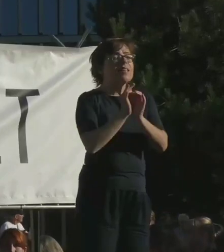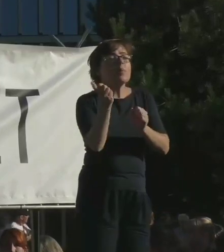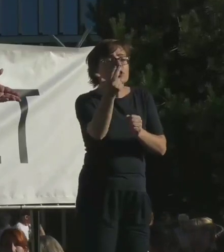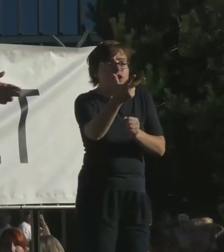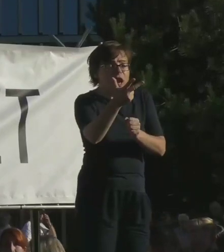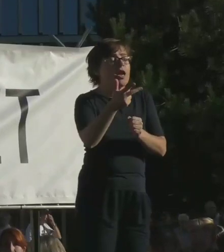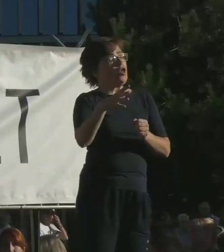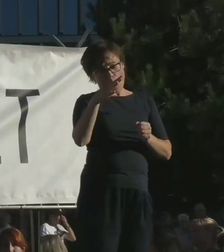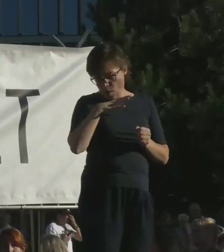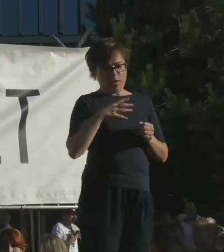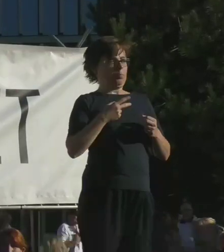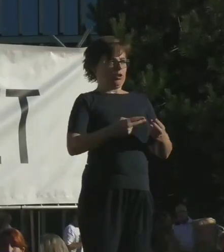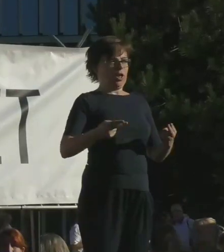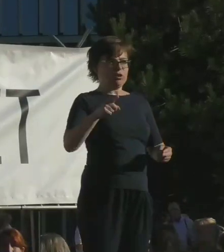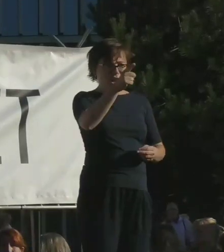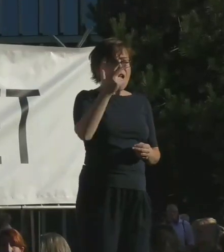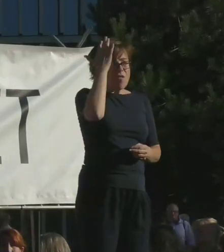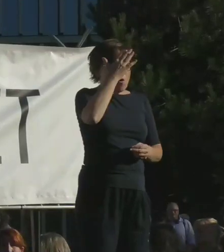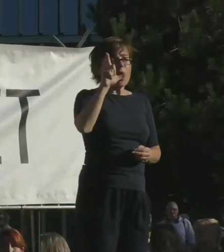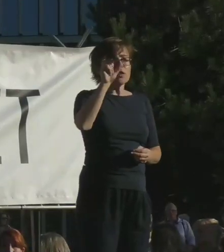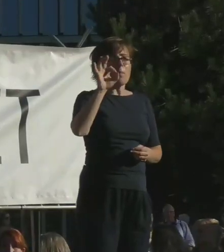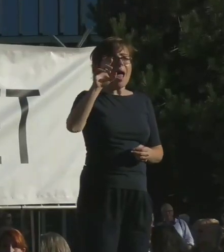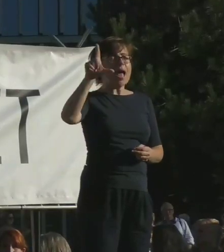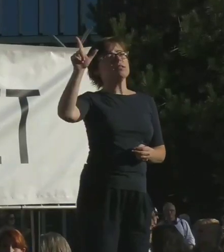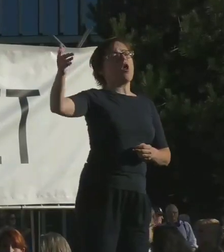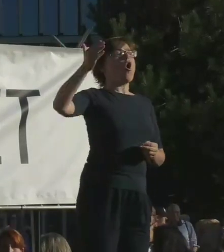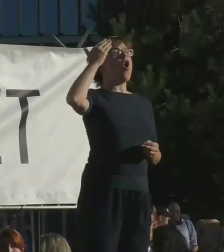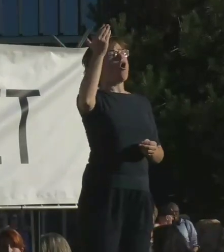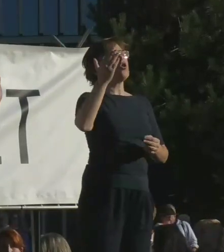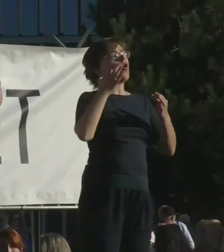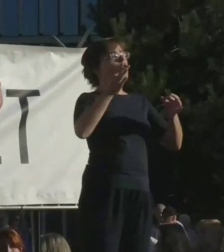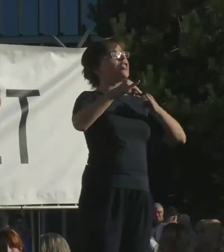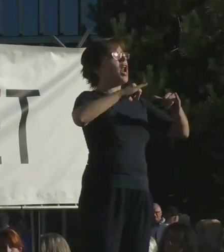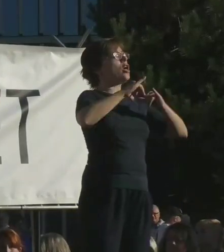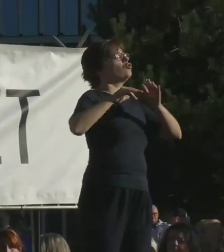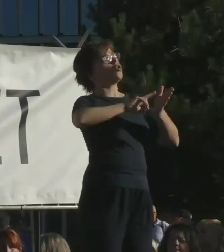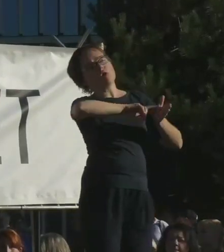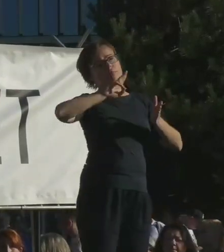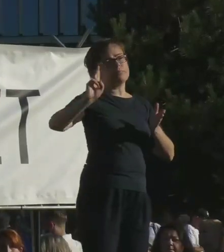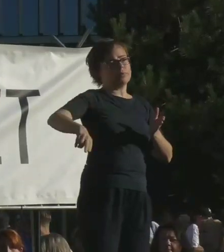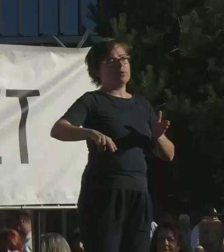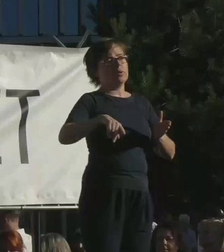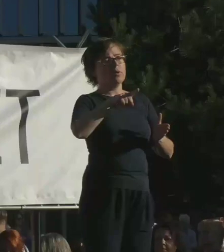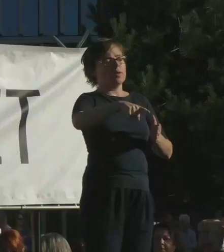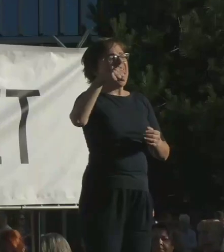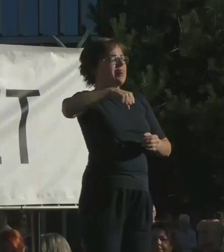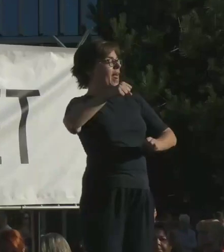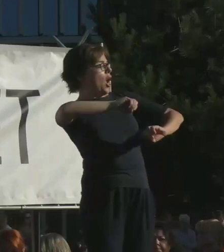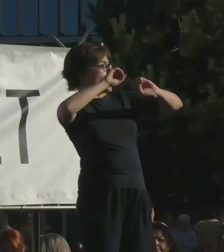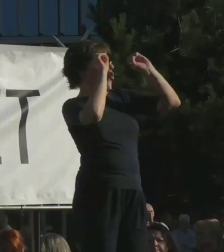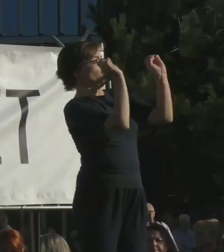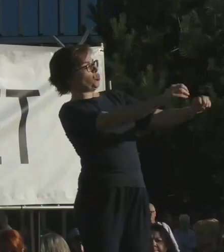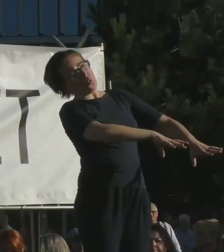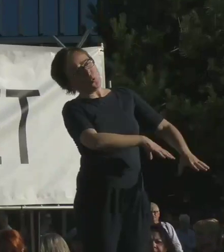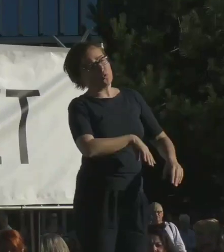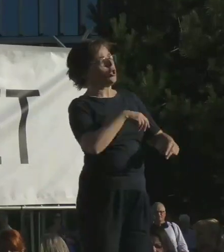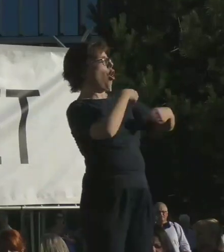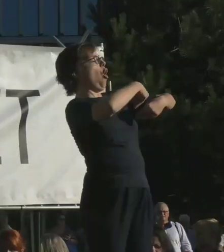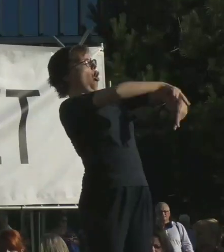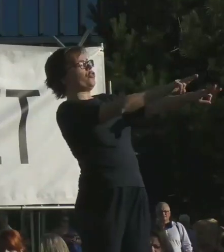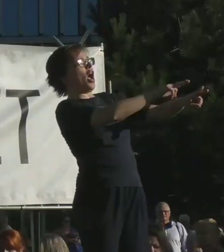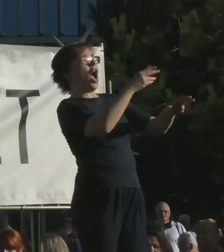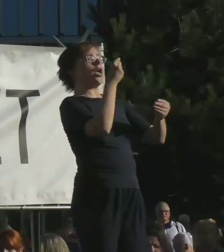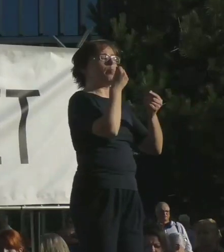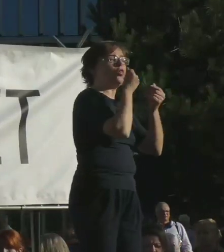grzeczni. Słuchajcie, wyobrażacie sobie, że ten PSL tak honorowo wychodzi z rządu, tak rzuca tymi tekami ministerialnymi, oddaje